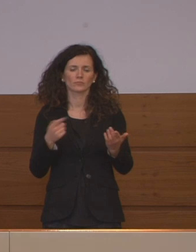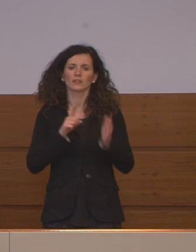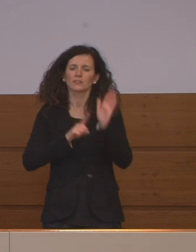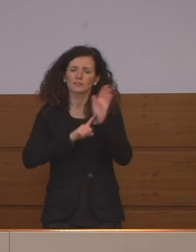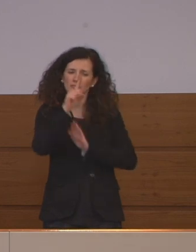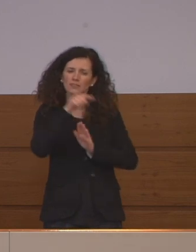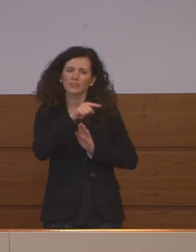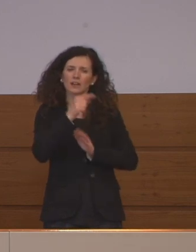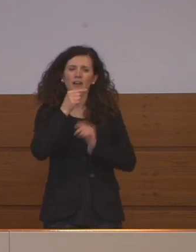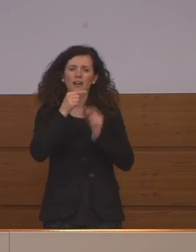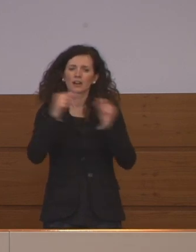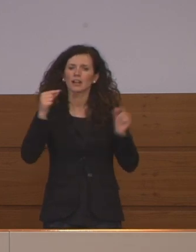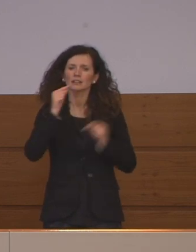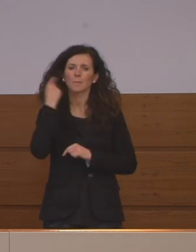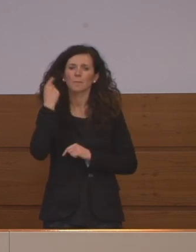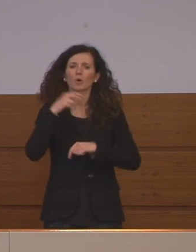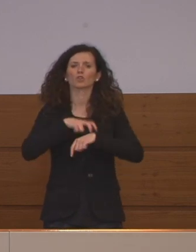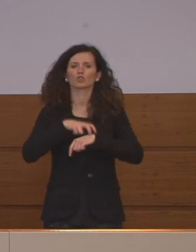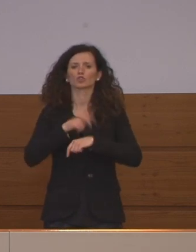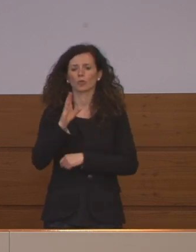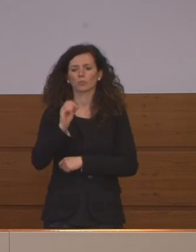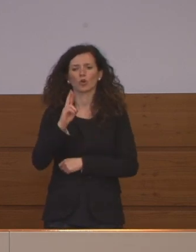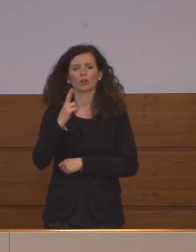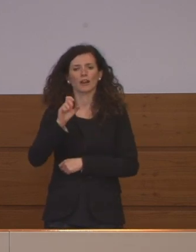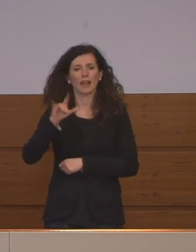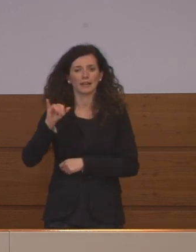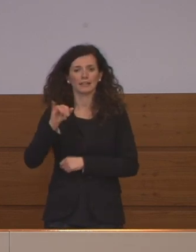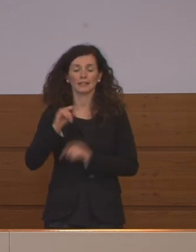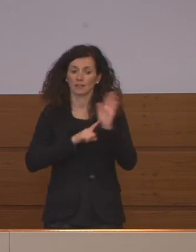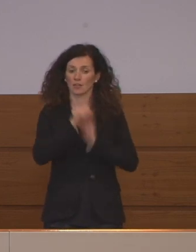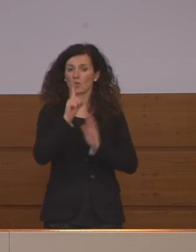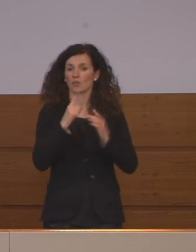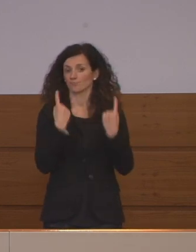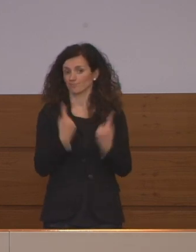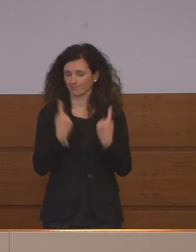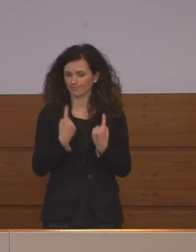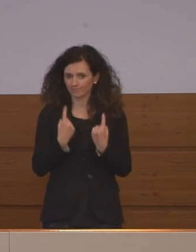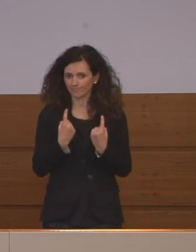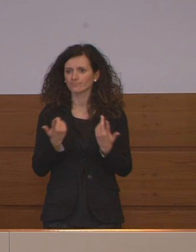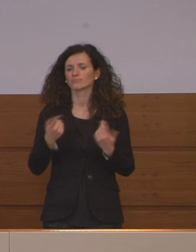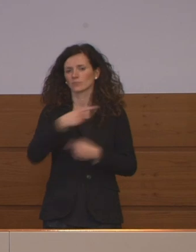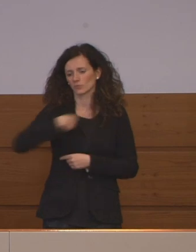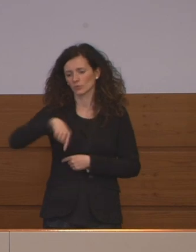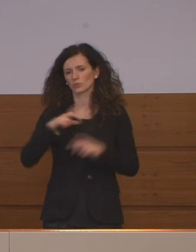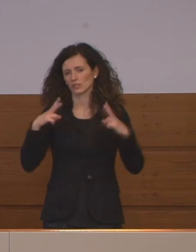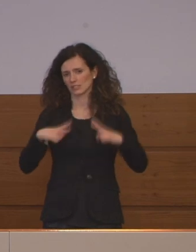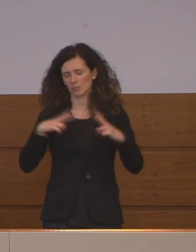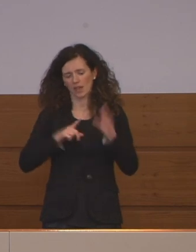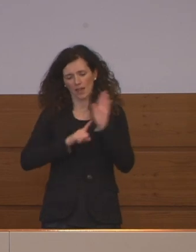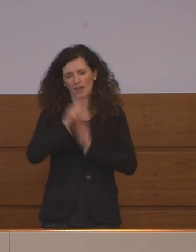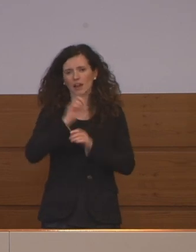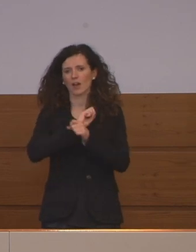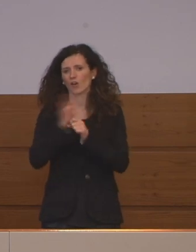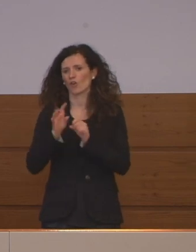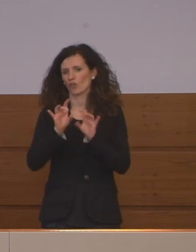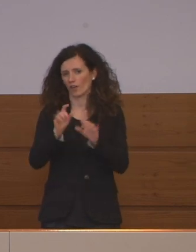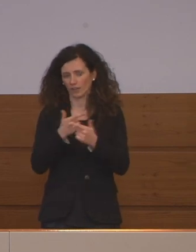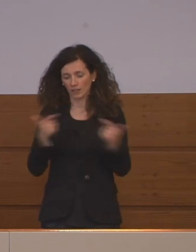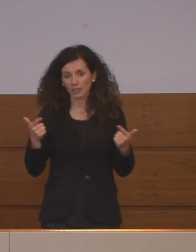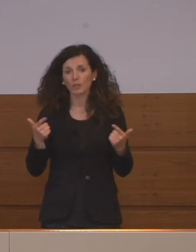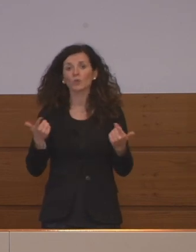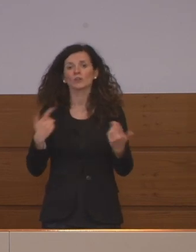l'esito del tampone del dottor borrelli ci auguriamo tutti che sia negativo capiremo nei prossimi giorni